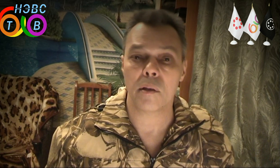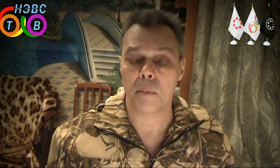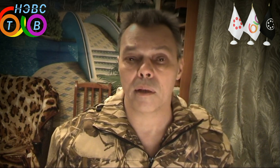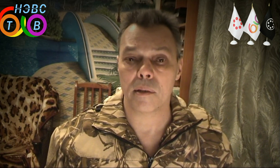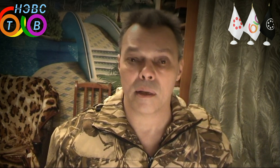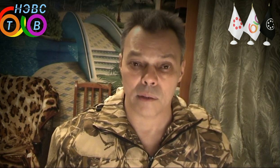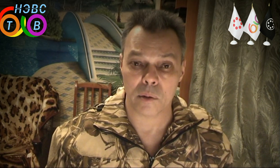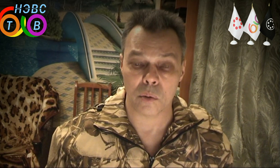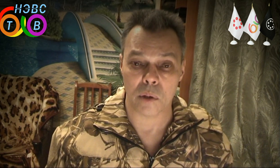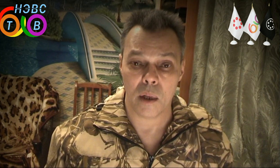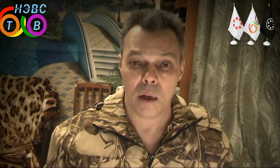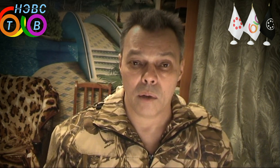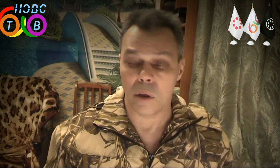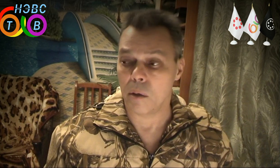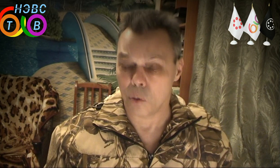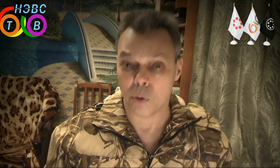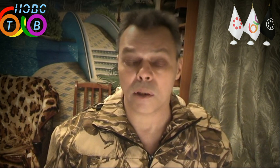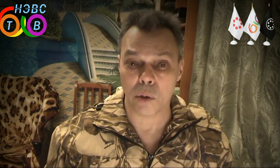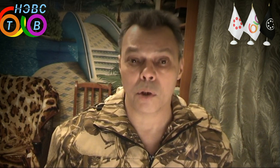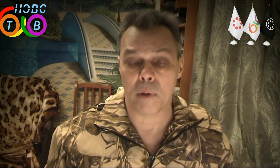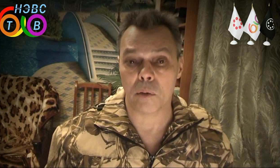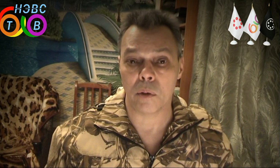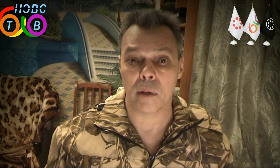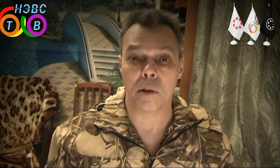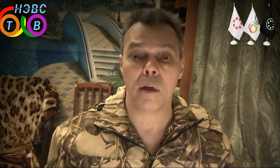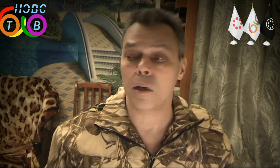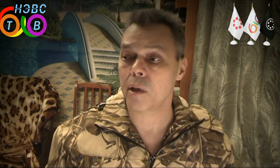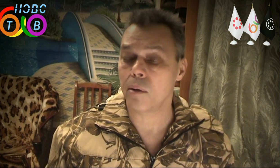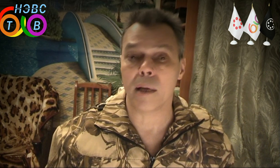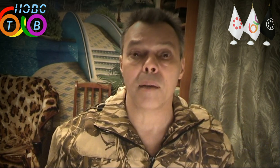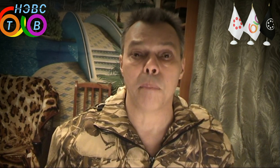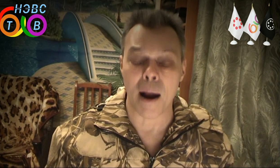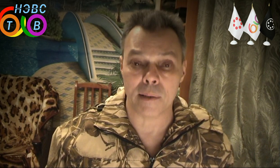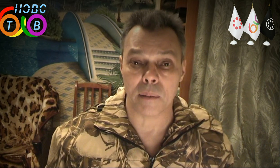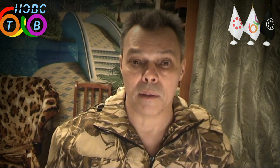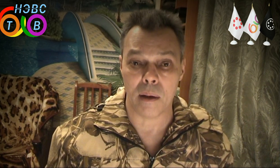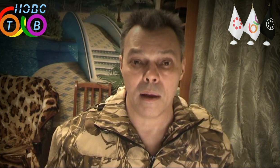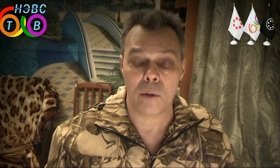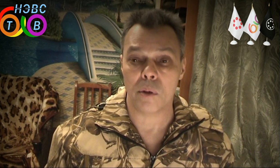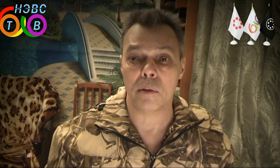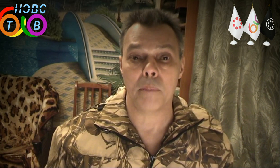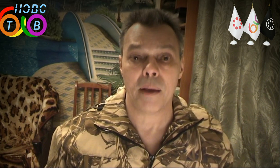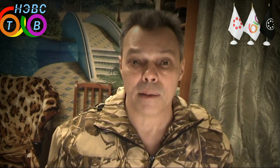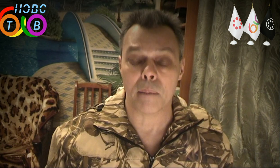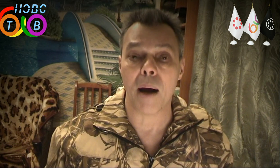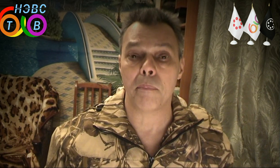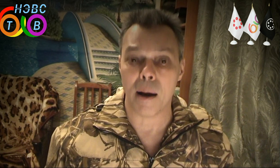энергетический, и биологический отец тоже. То есть это тоже происходит так же. Или лишают, когда пальцами, да, то есть не пенисом, а